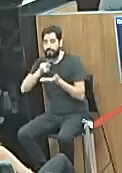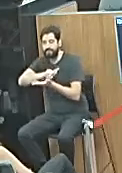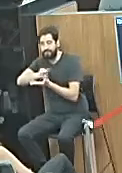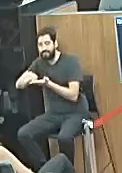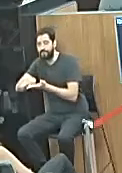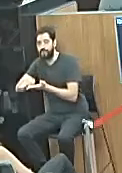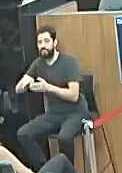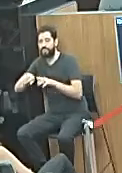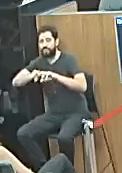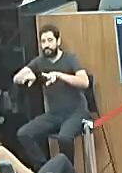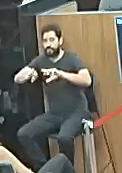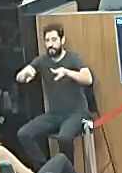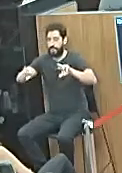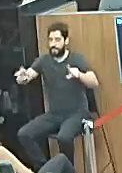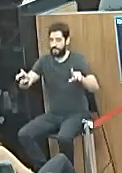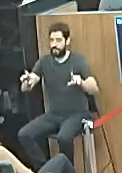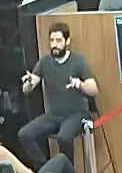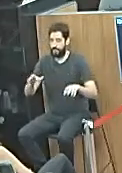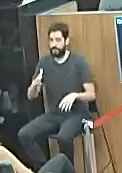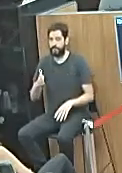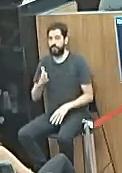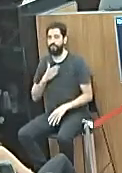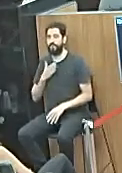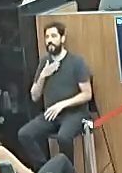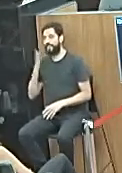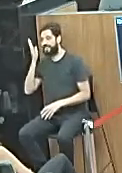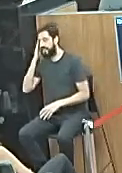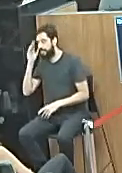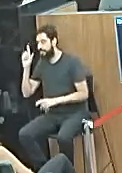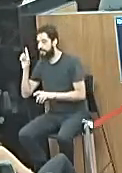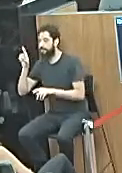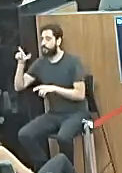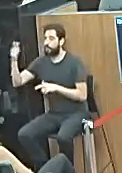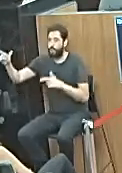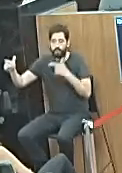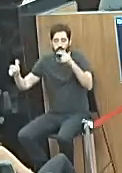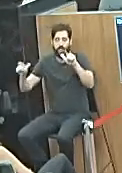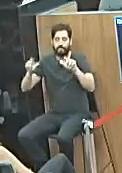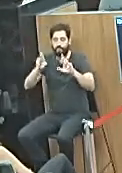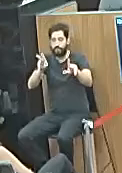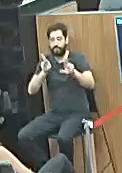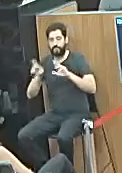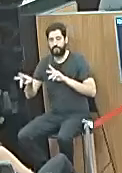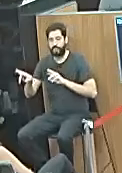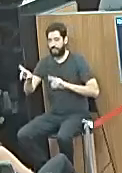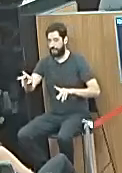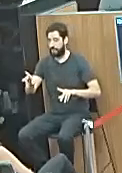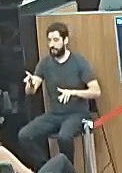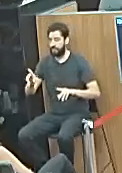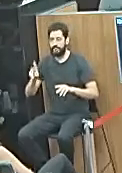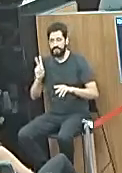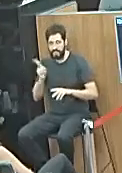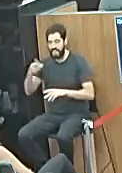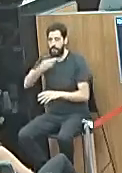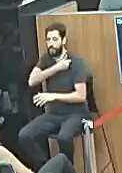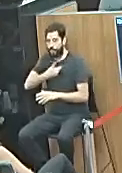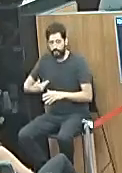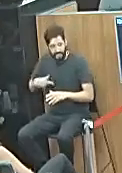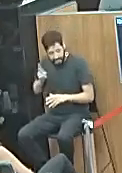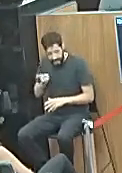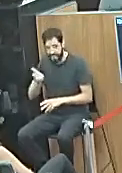freire nós sabemos um do outro coisas diferentes que governo todo o governo possa aproveitar isso